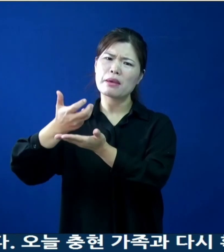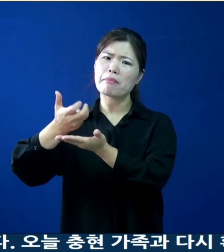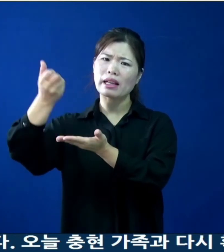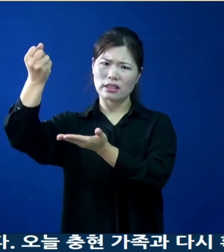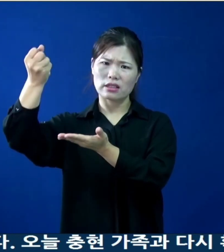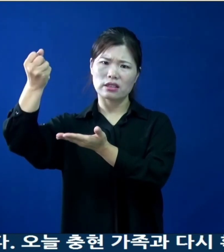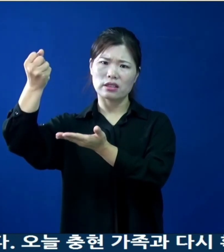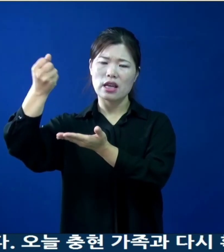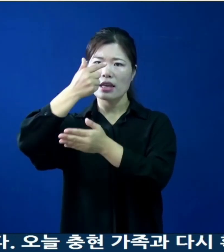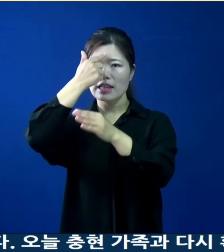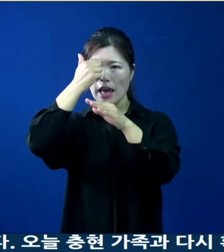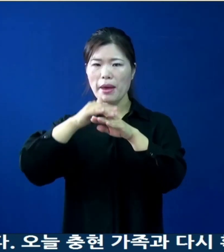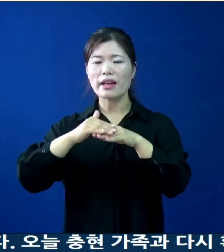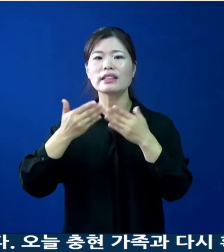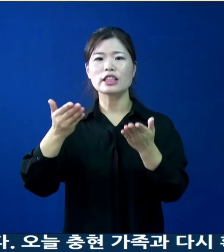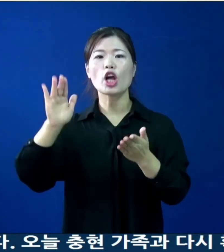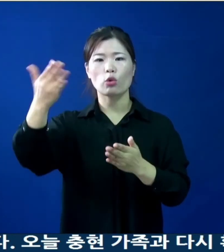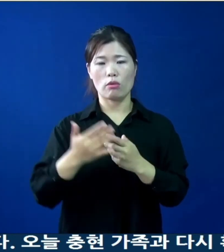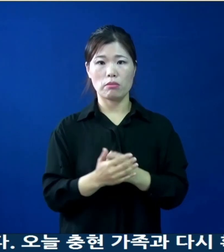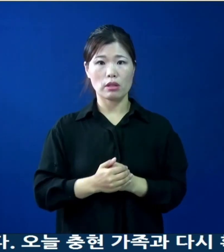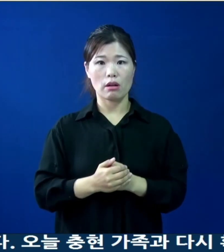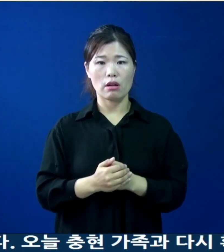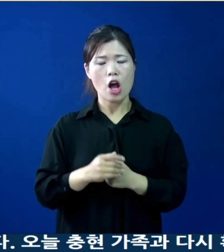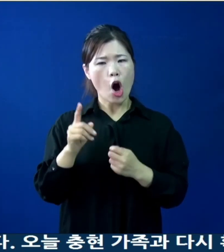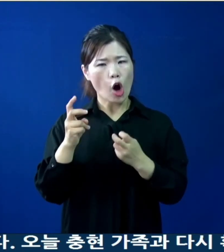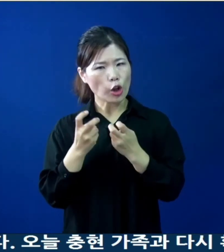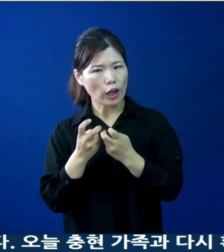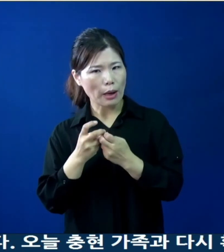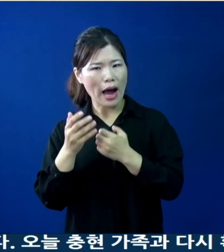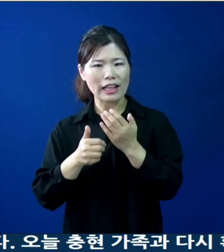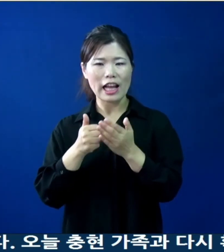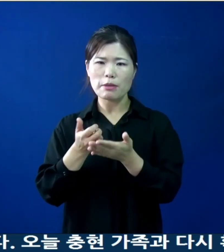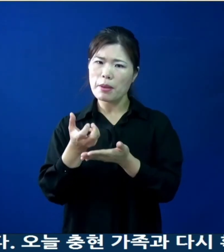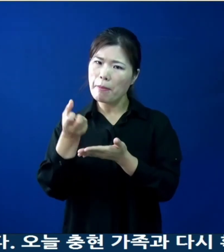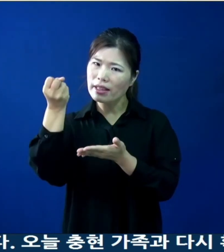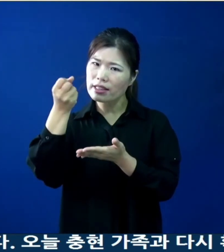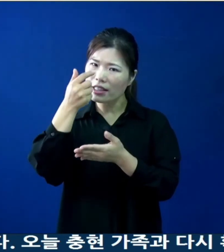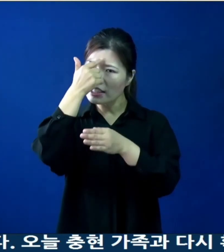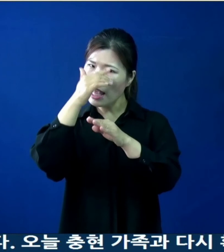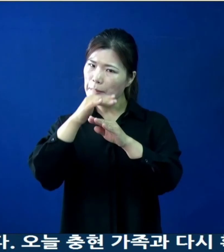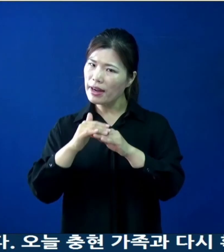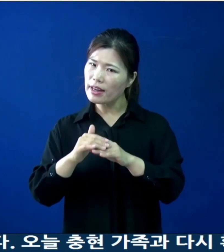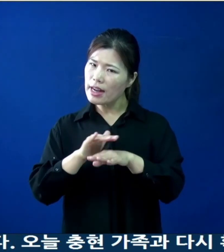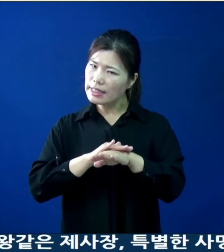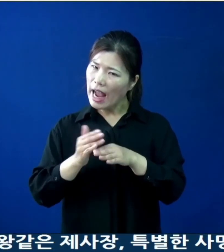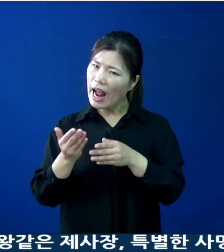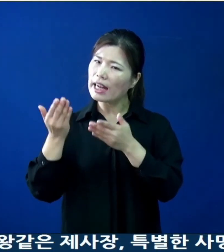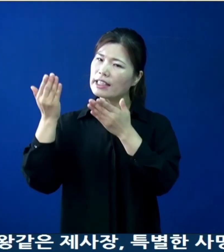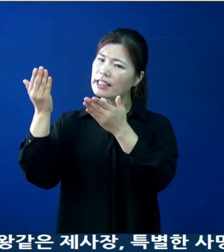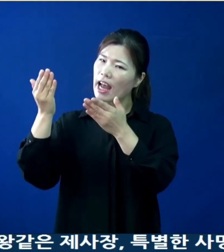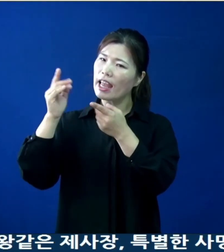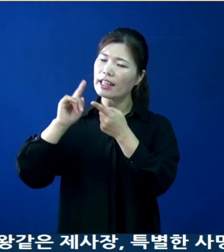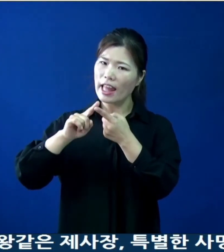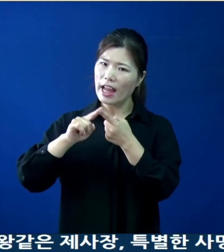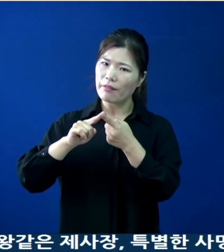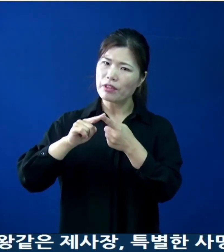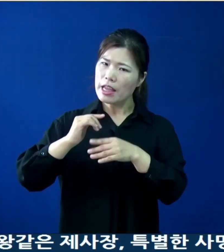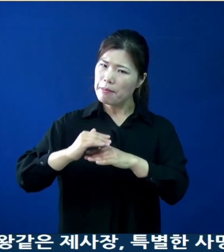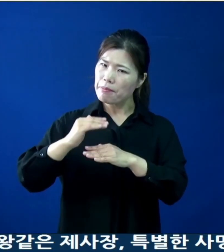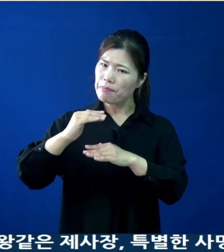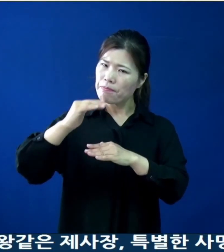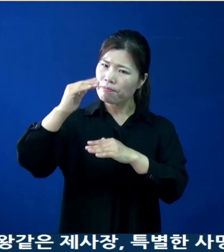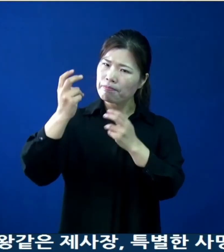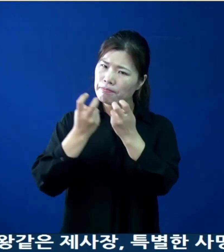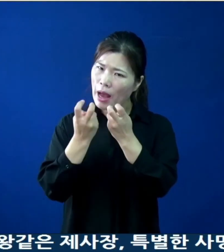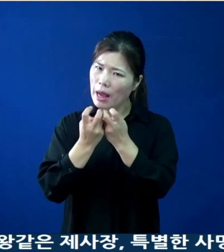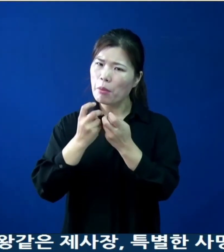거예요. 어떻게 드리면 하나님이 받으시는 예배를 드리는지 그 절차와 방법을